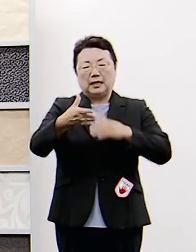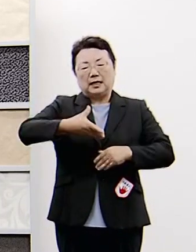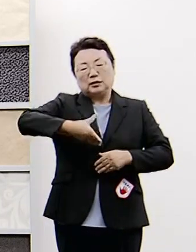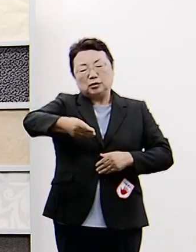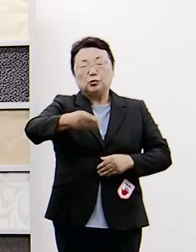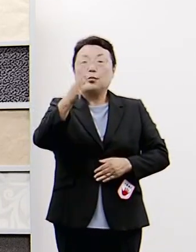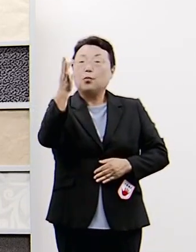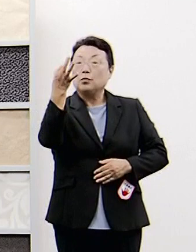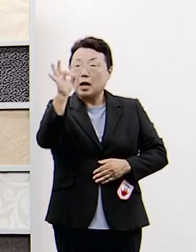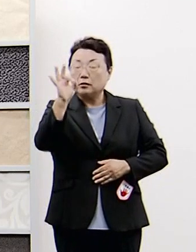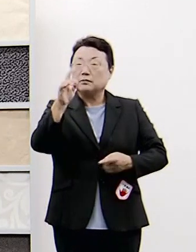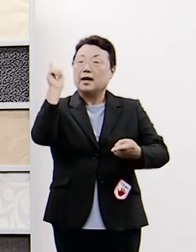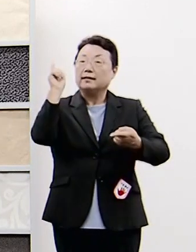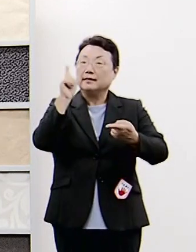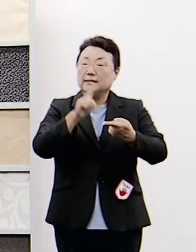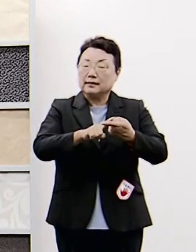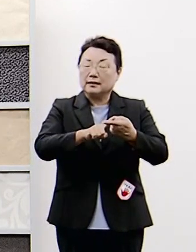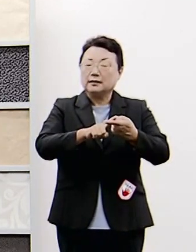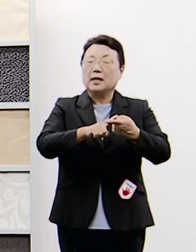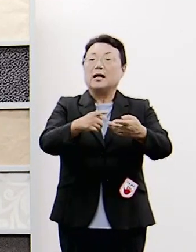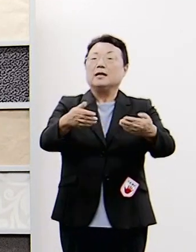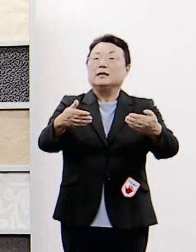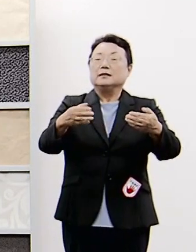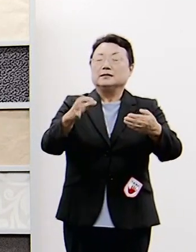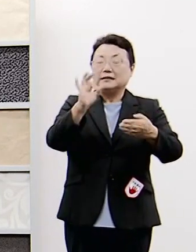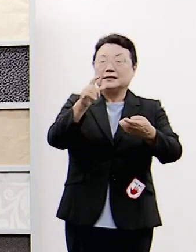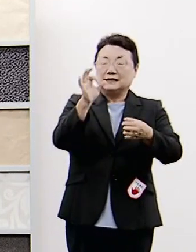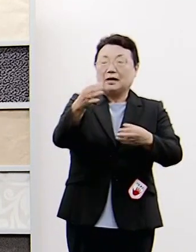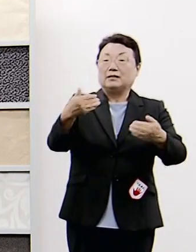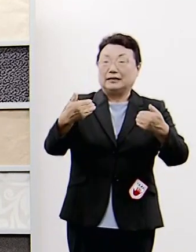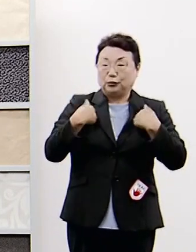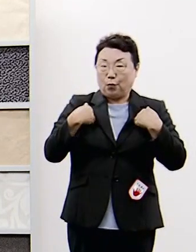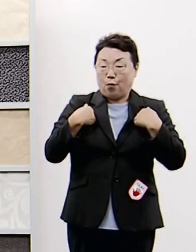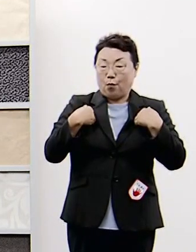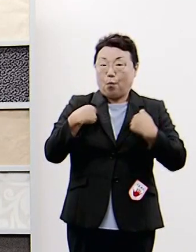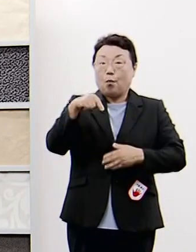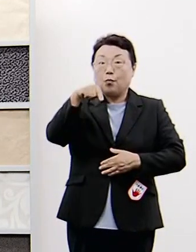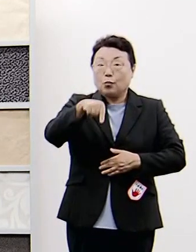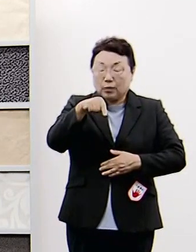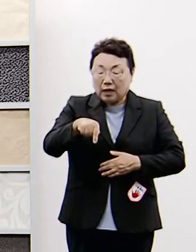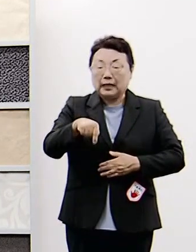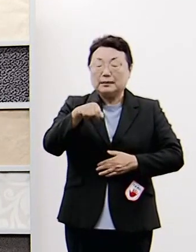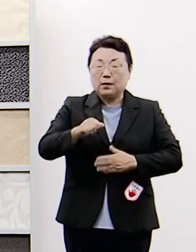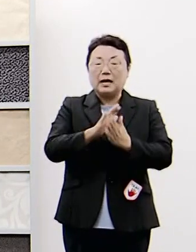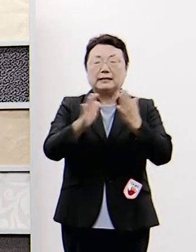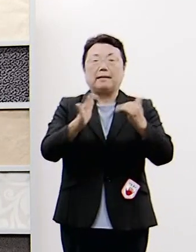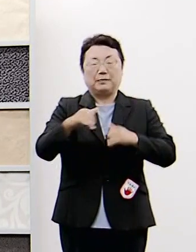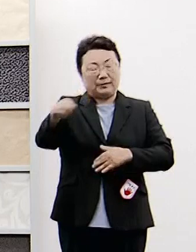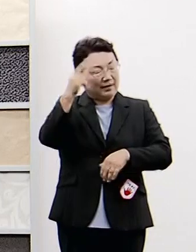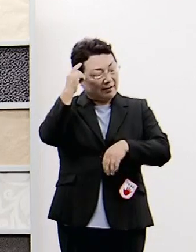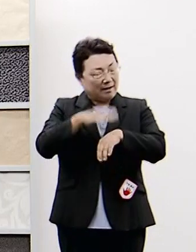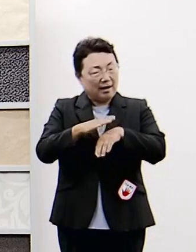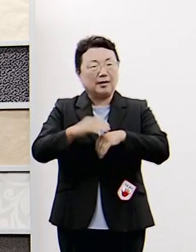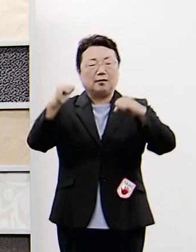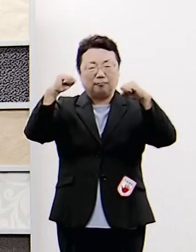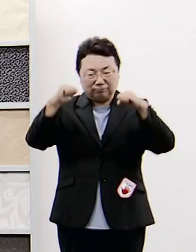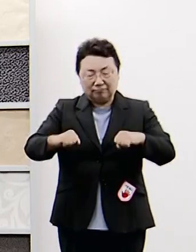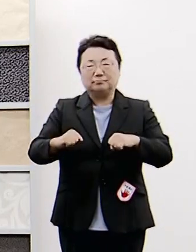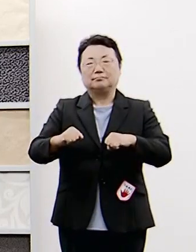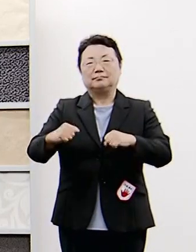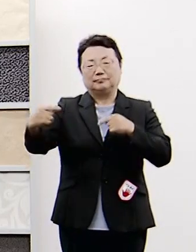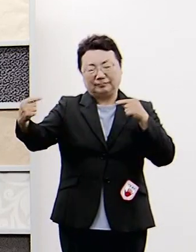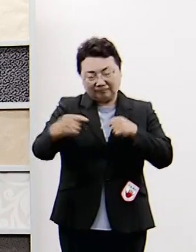の賃料額は適正な金額でなければならないこのことは今や県民のコンセンサスになったと